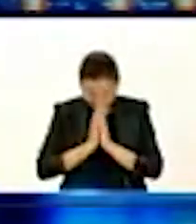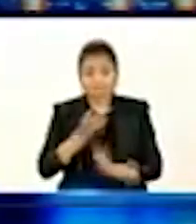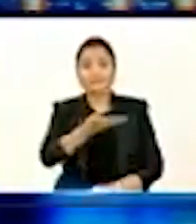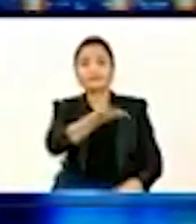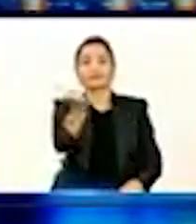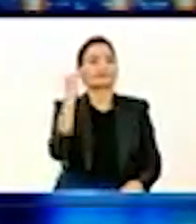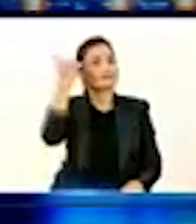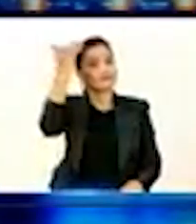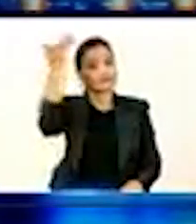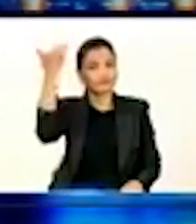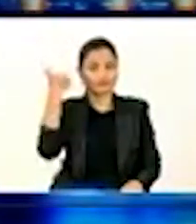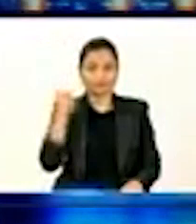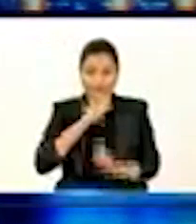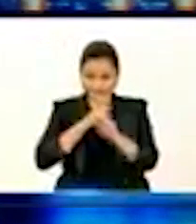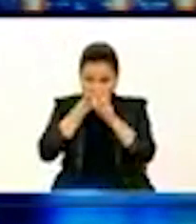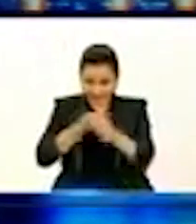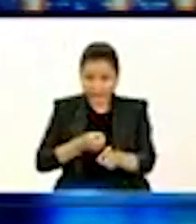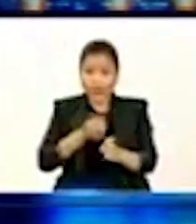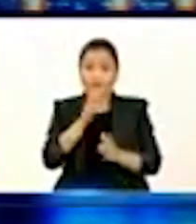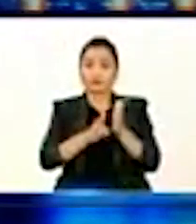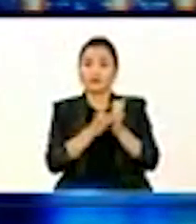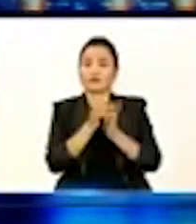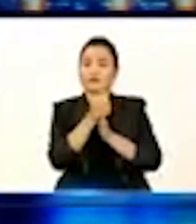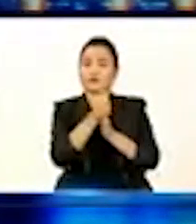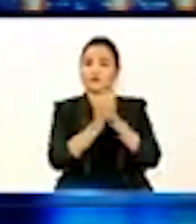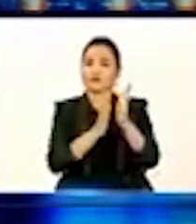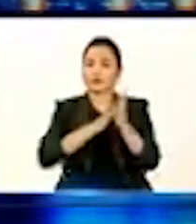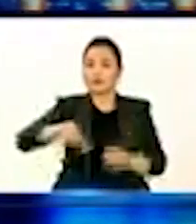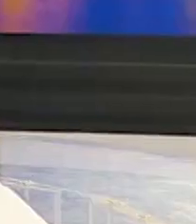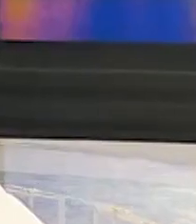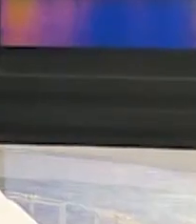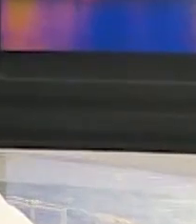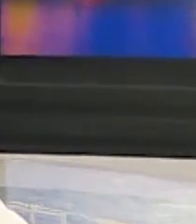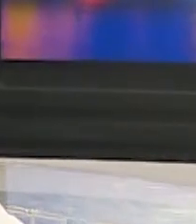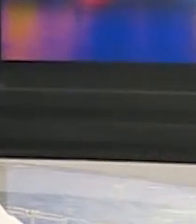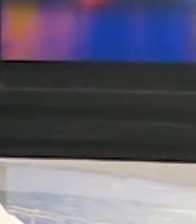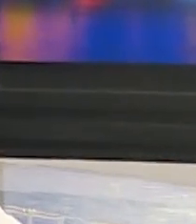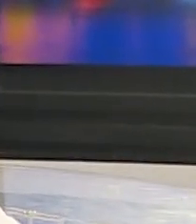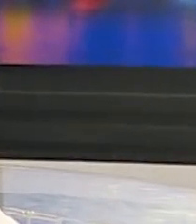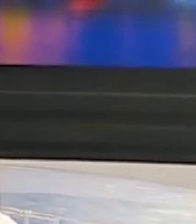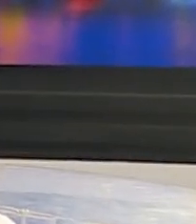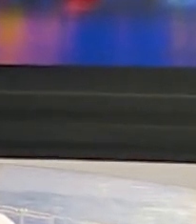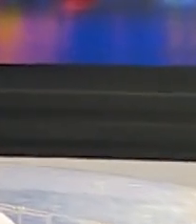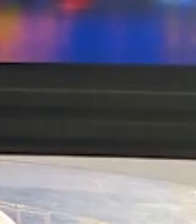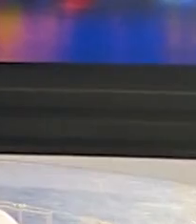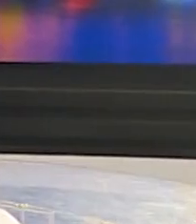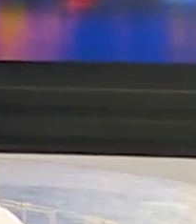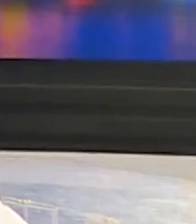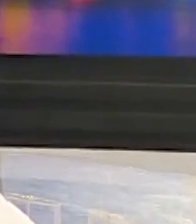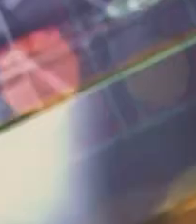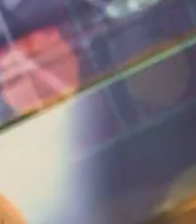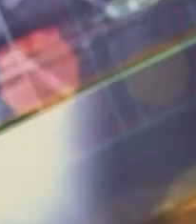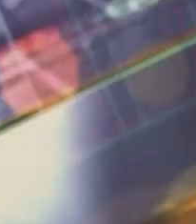ជាទស្សនជនជាទីមេត្រីចនាយករដ្ឋមន្ត្រីកម្ពុជានឹងឡាវនៅថ្ងៃទី12ខែកញ្ញានេះបានឯកភាពគ្នាជាផ្លូវការហើយដើម្បីប